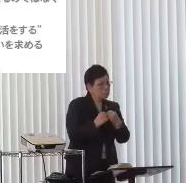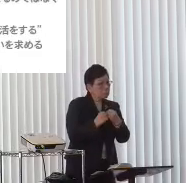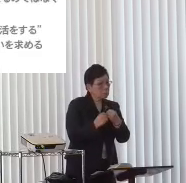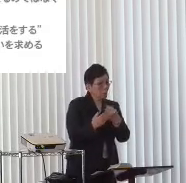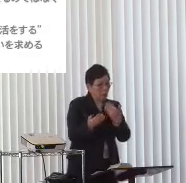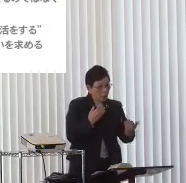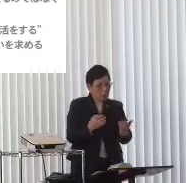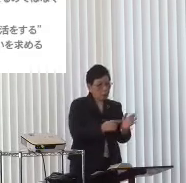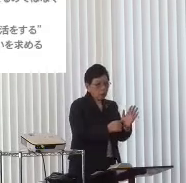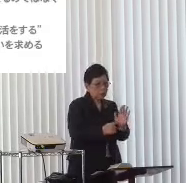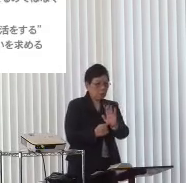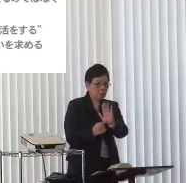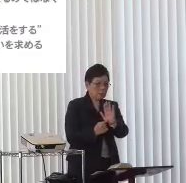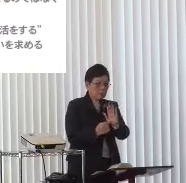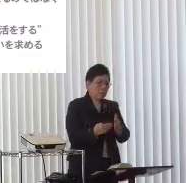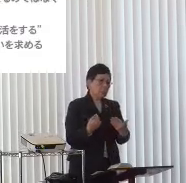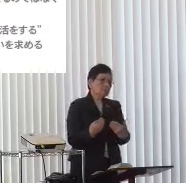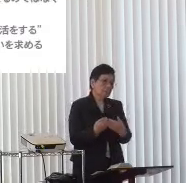ちろんその逆もあるかもしれない。